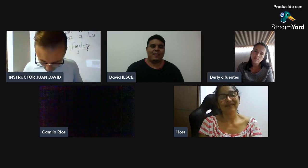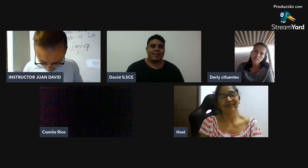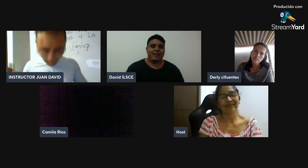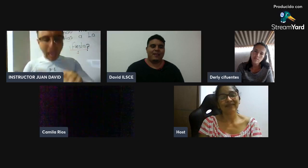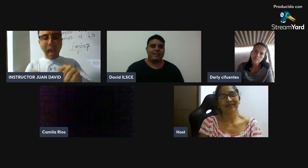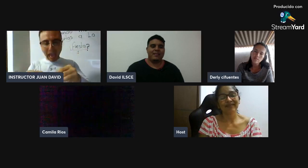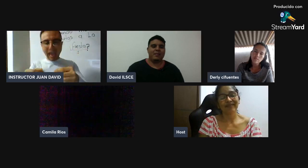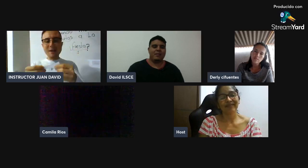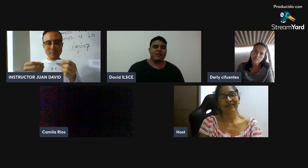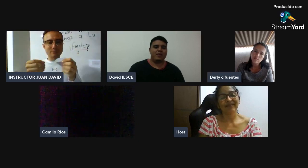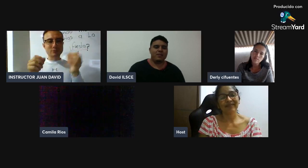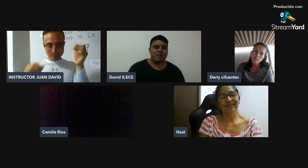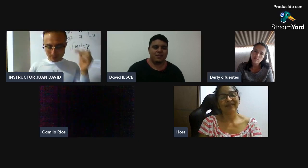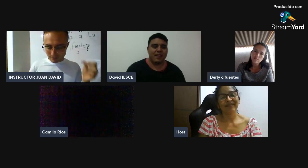y se me perdió